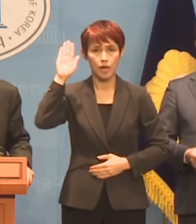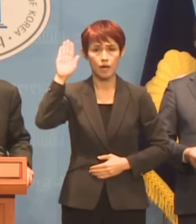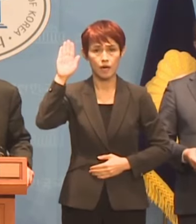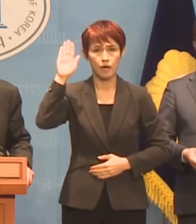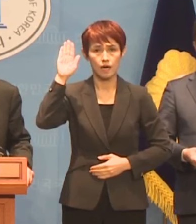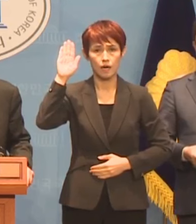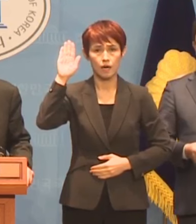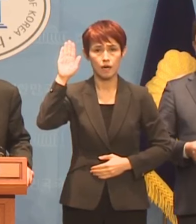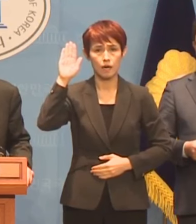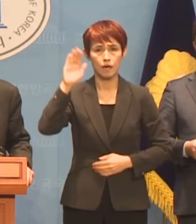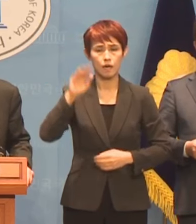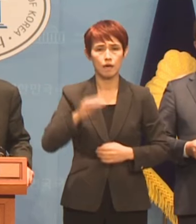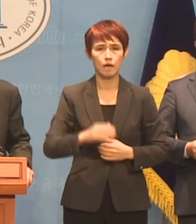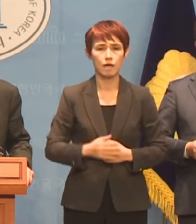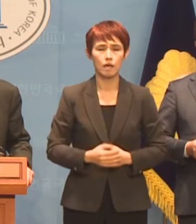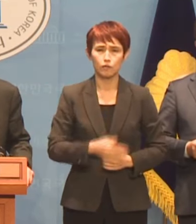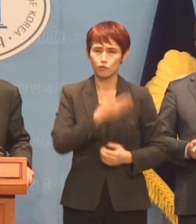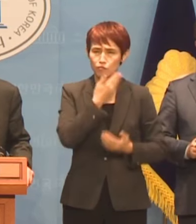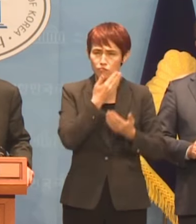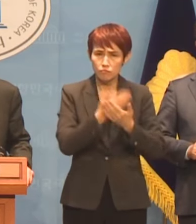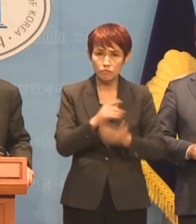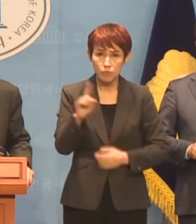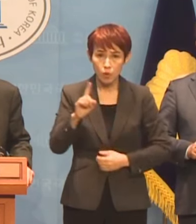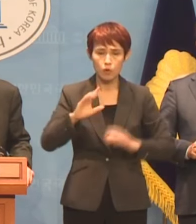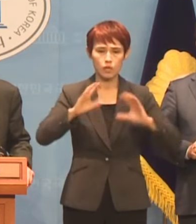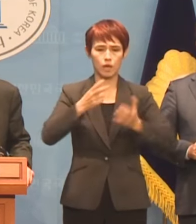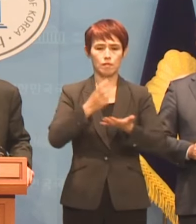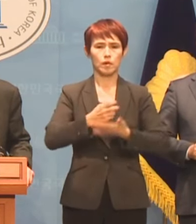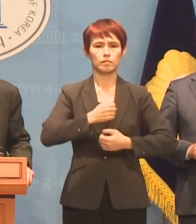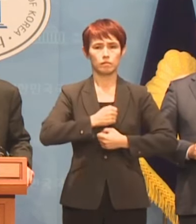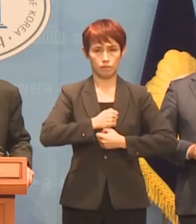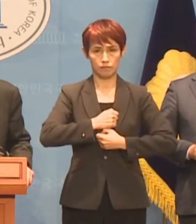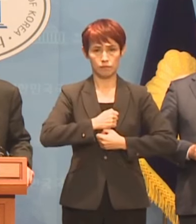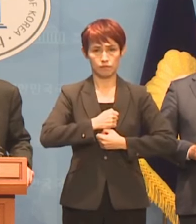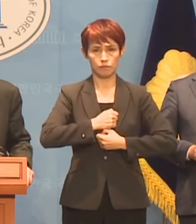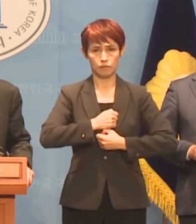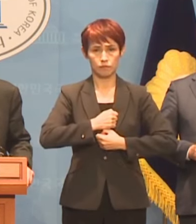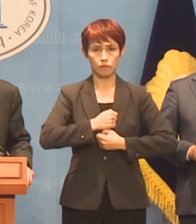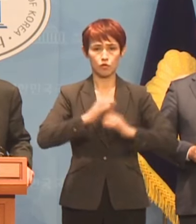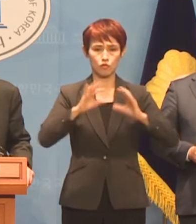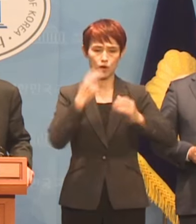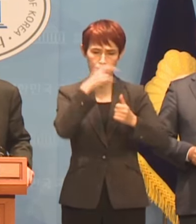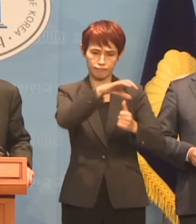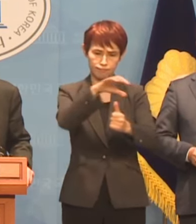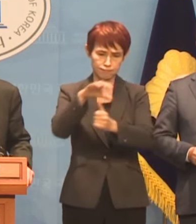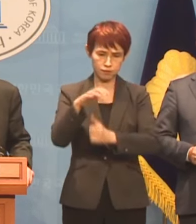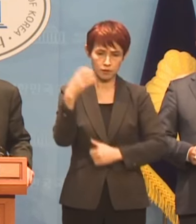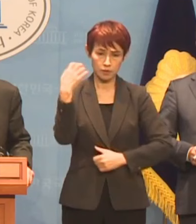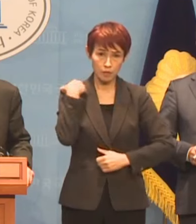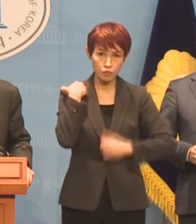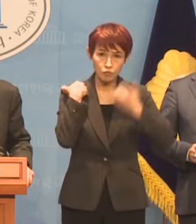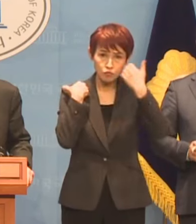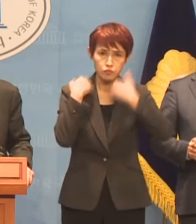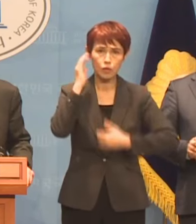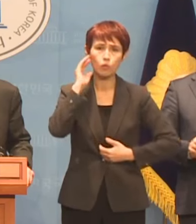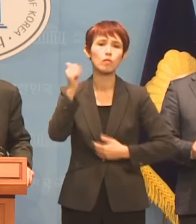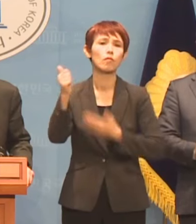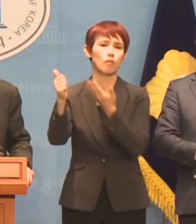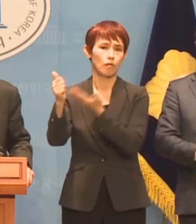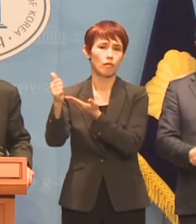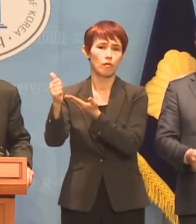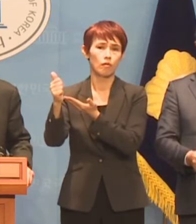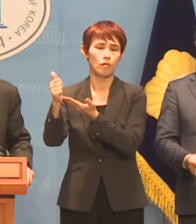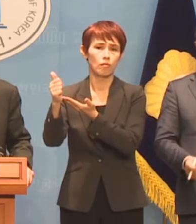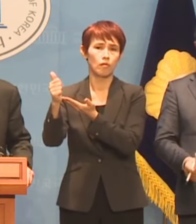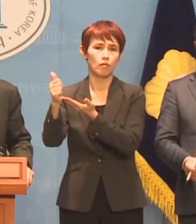합니다. 무엇보다 중요한 것이 헌법을 준수하고 국가를 보위해야 할 책무가 있는